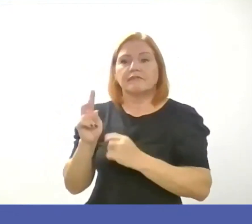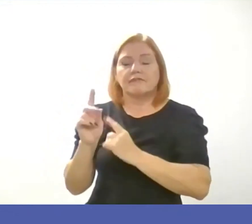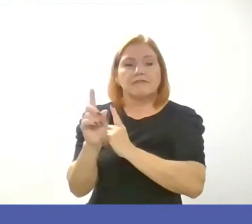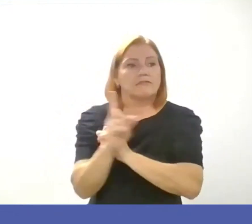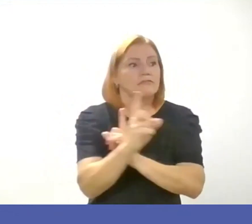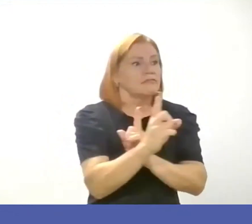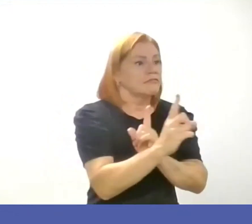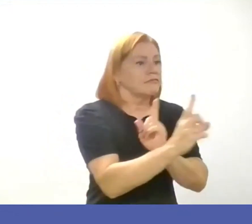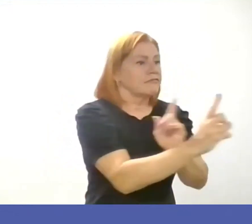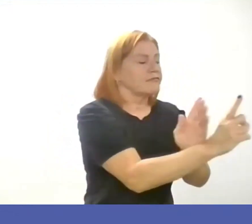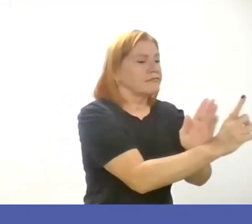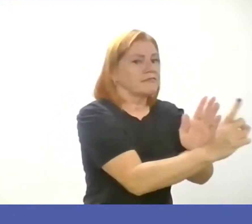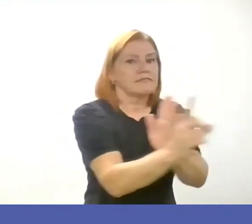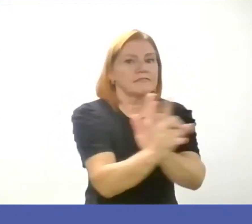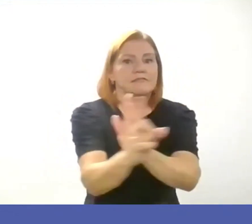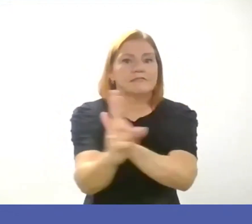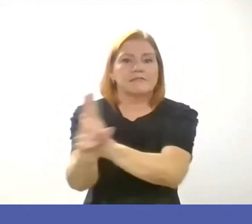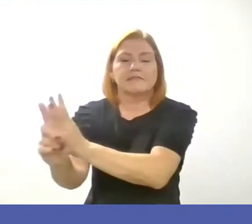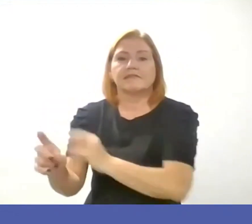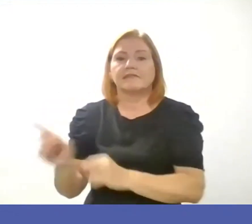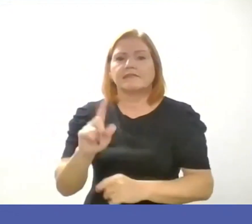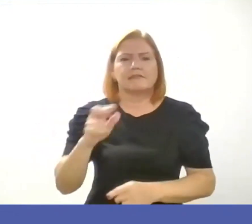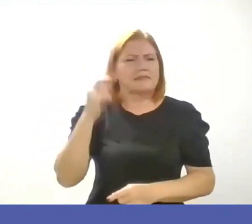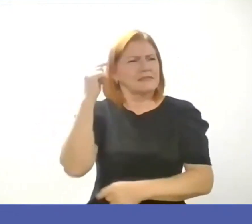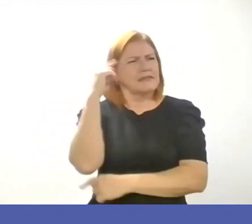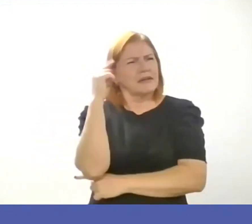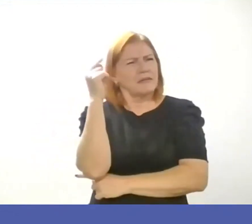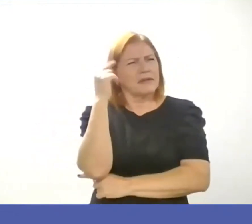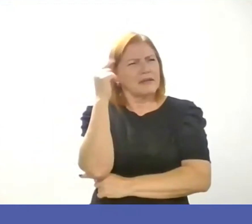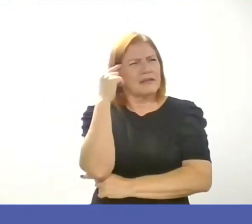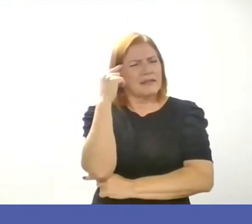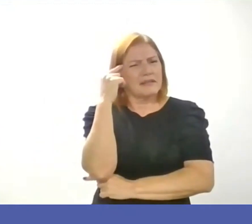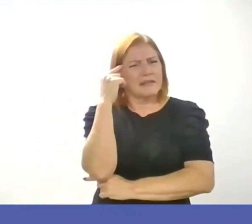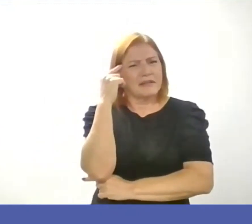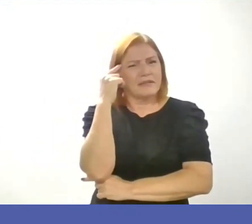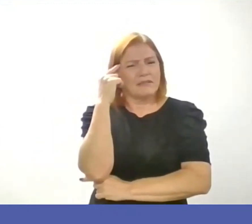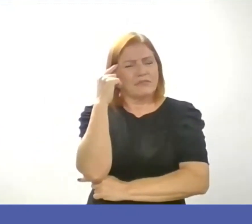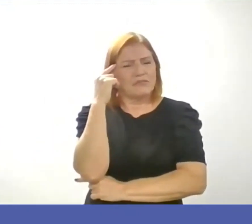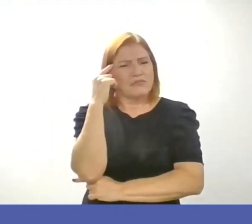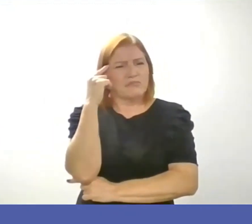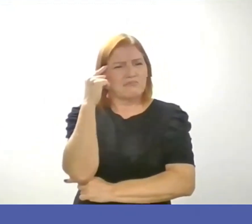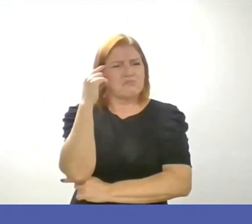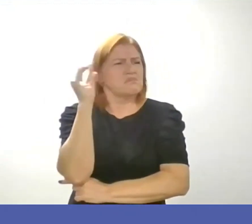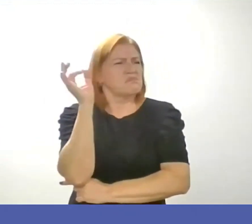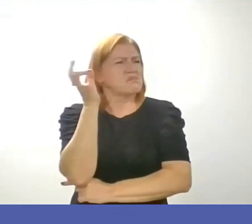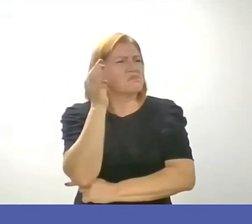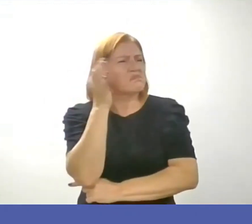Nós não agimos pela razão, pela lógica.